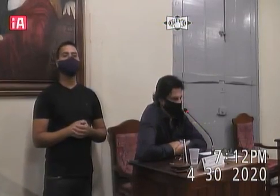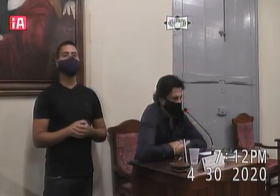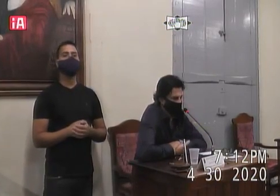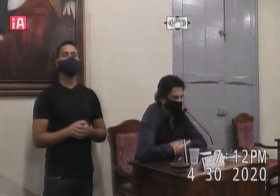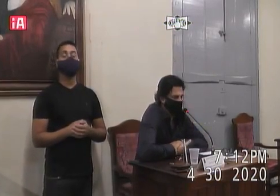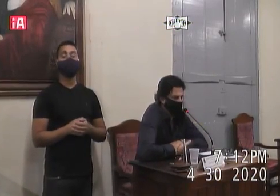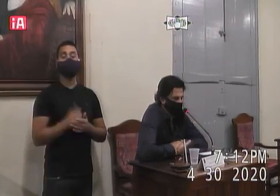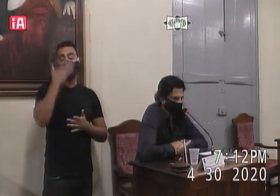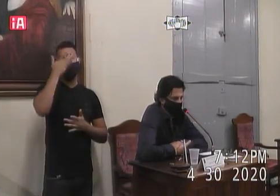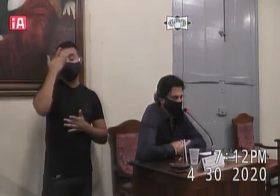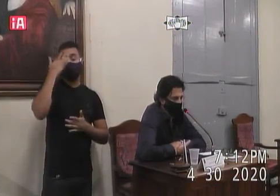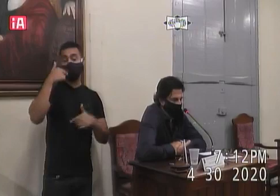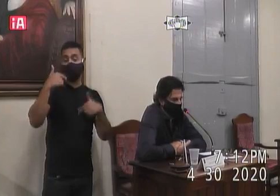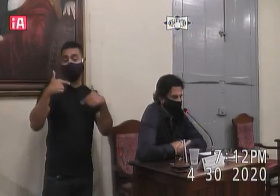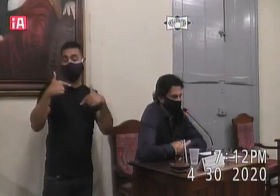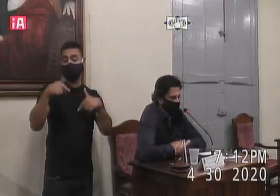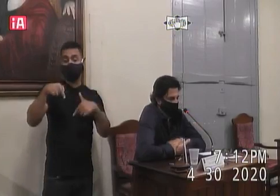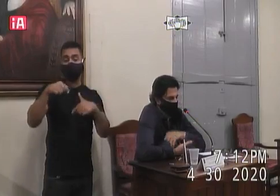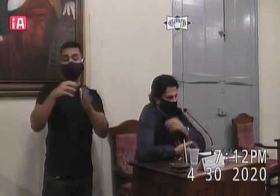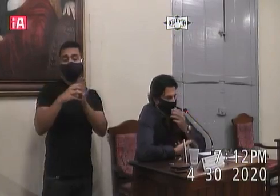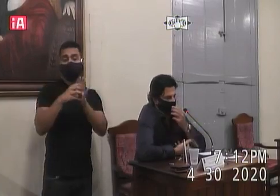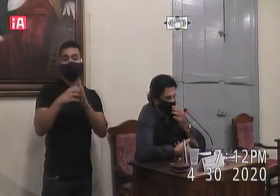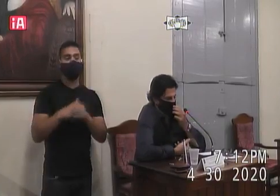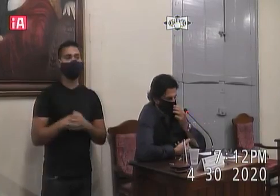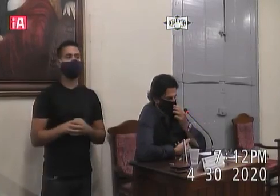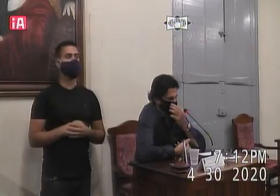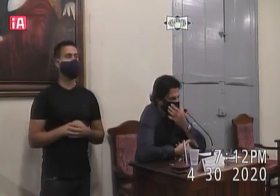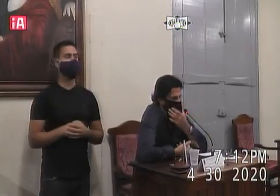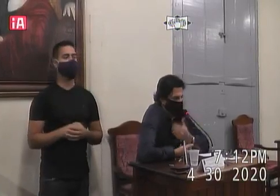assistência que nos honra. Bem,